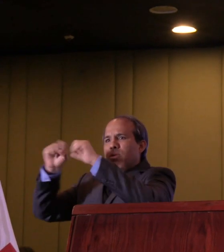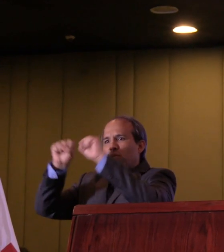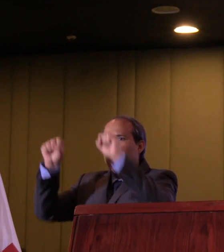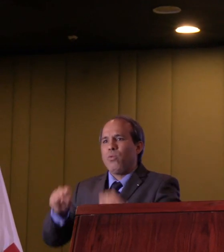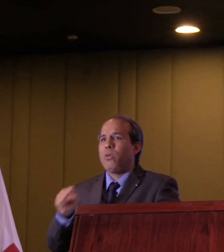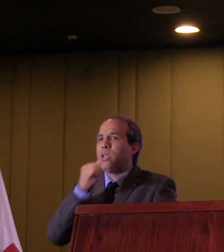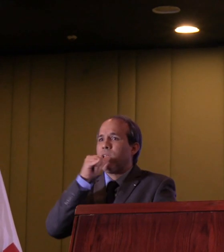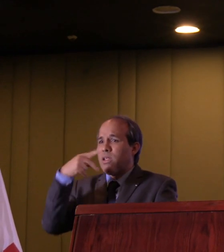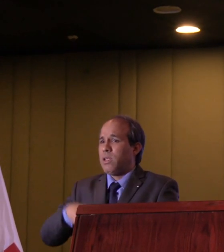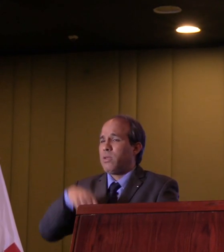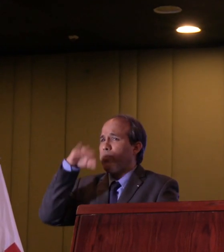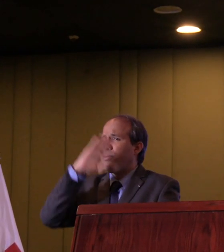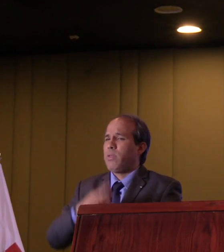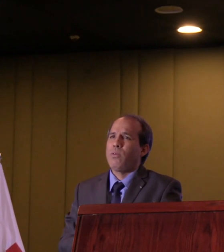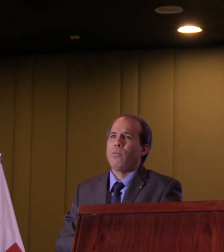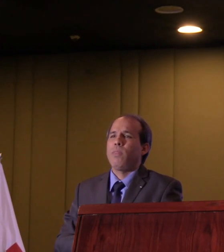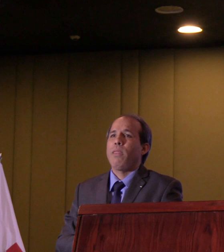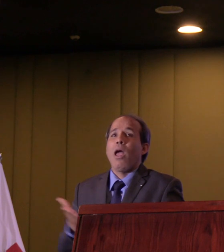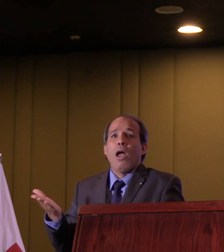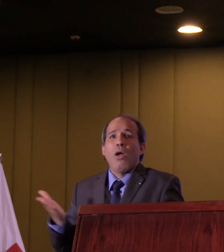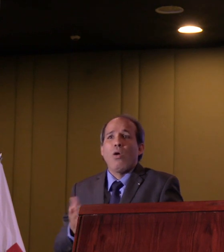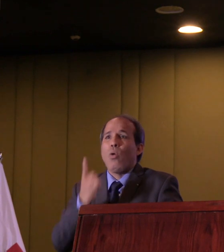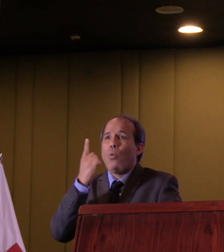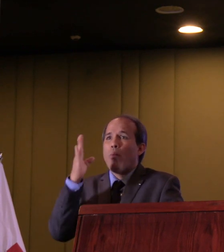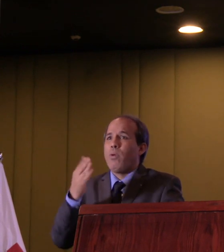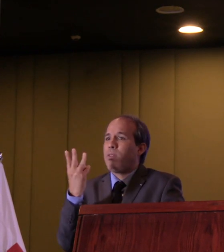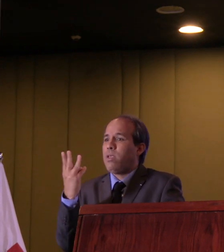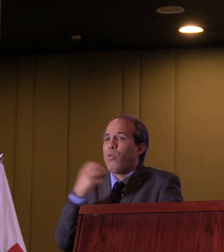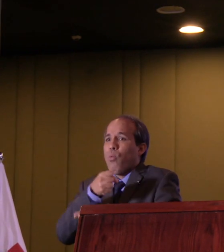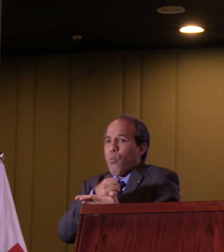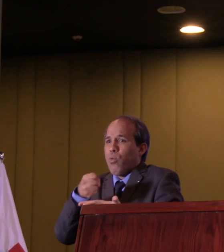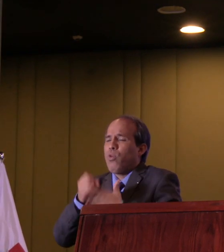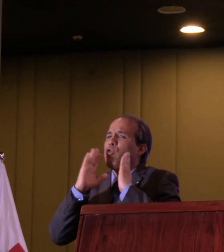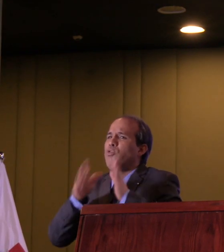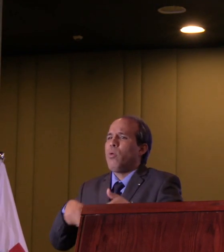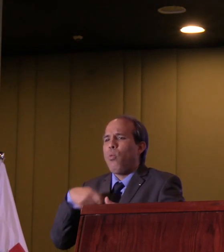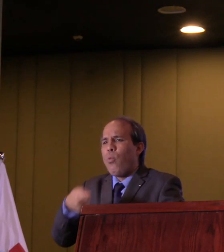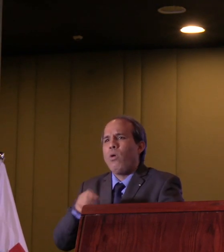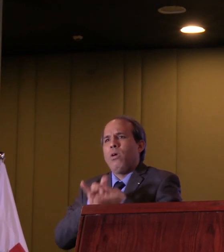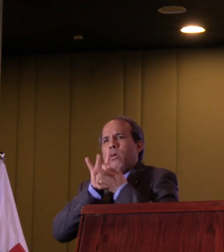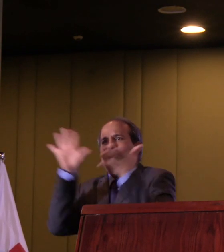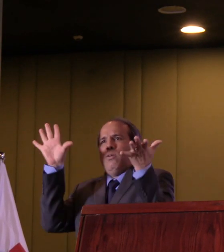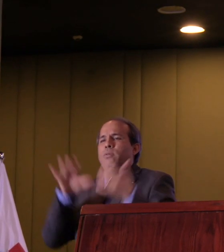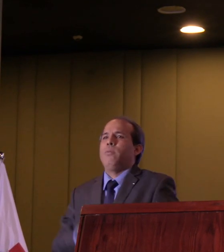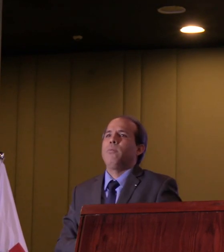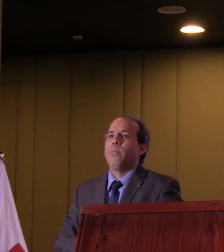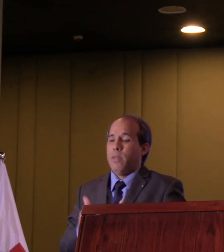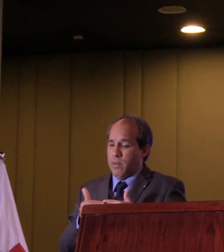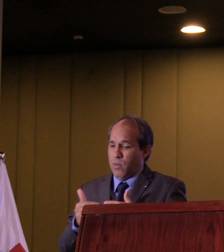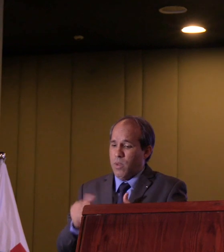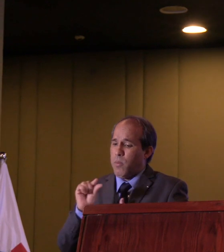brasileiro, onde hoje um terço da contratação já é livre. Em poucos